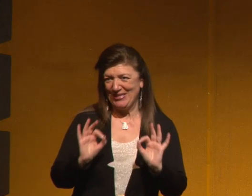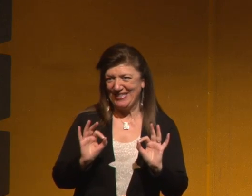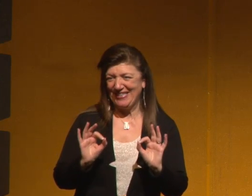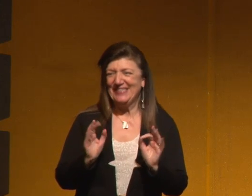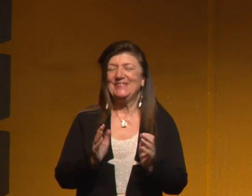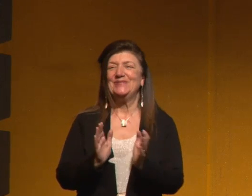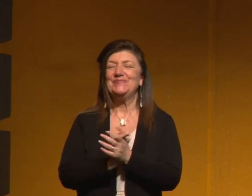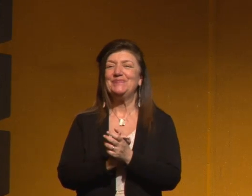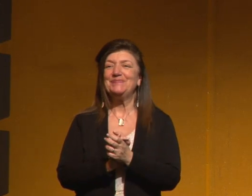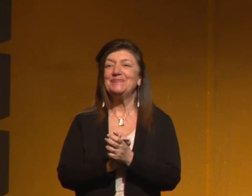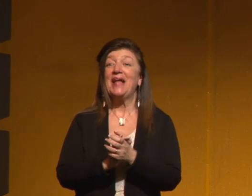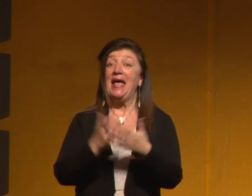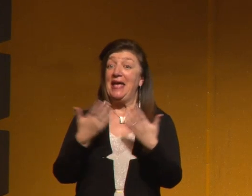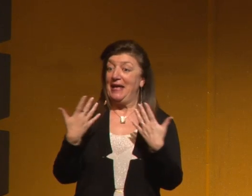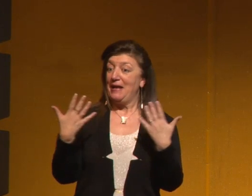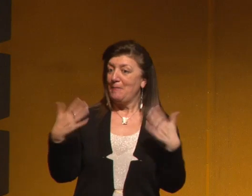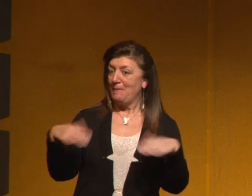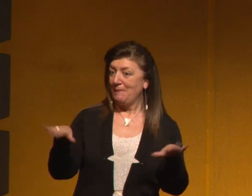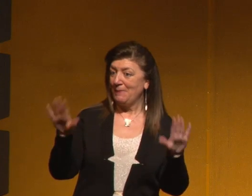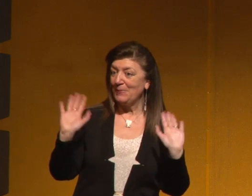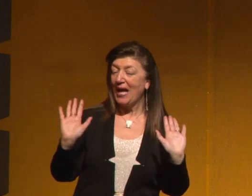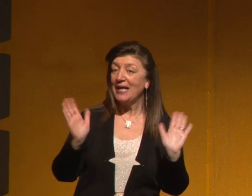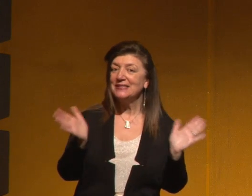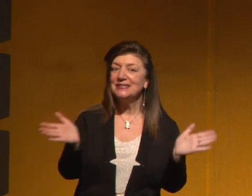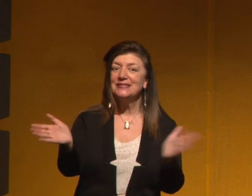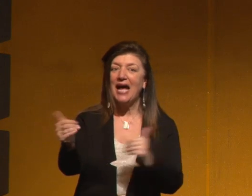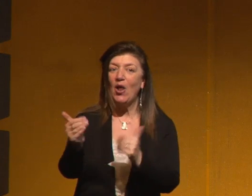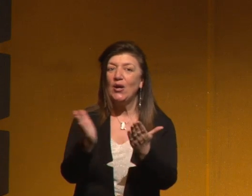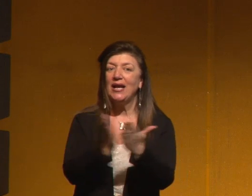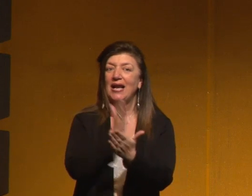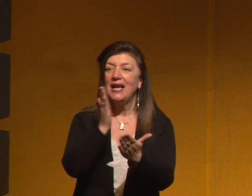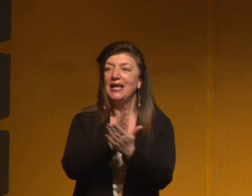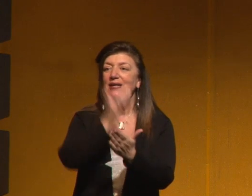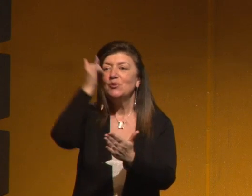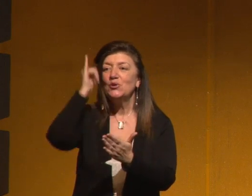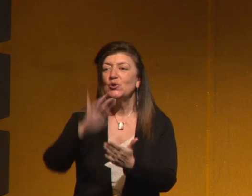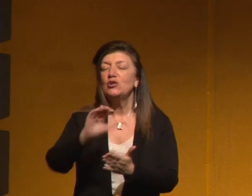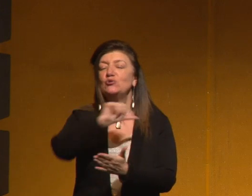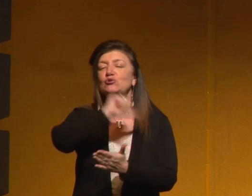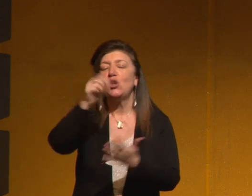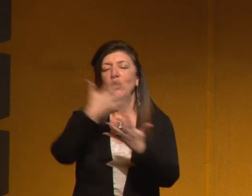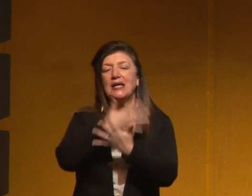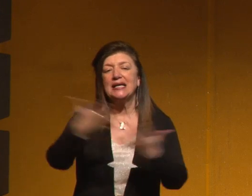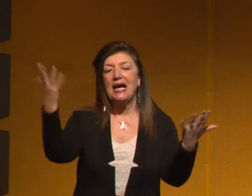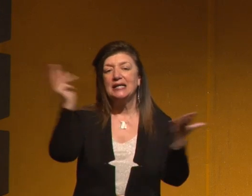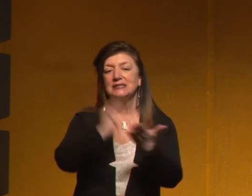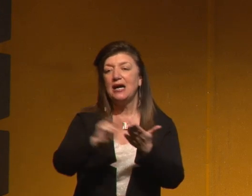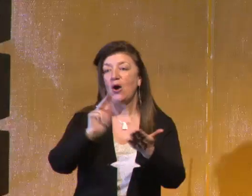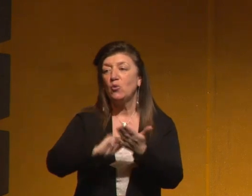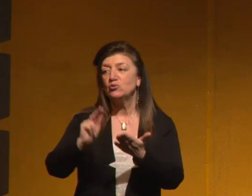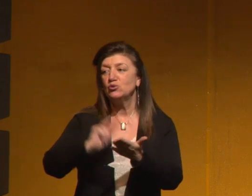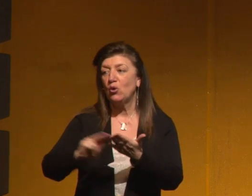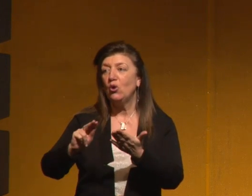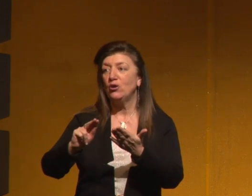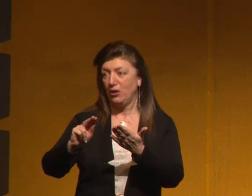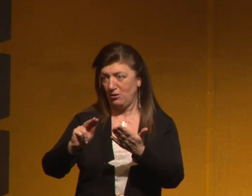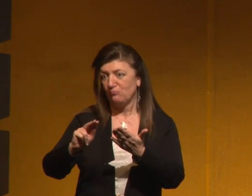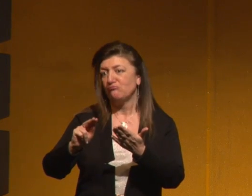però il salone del libro di torino non sono soltanto i grandi autori grandi autori e gli esordienti pure